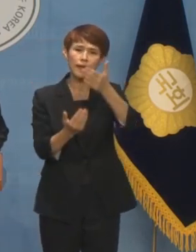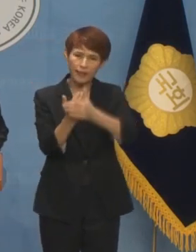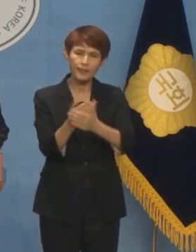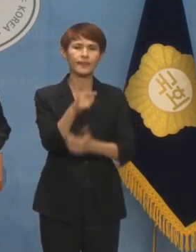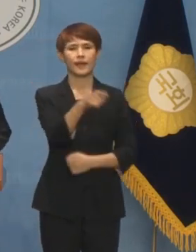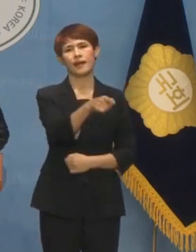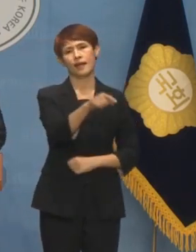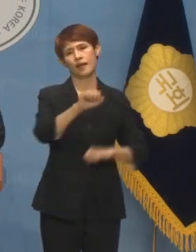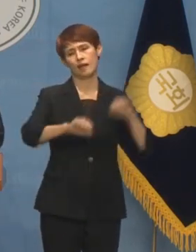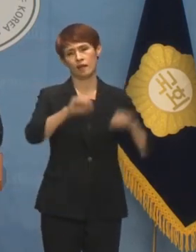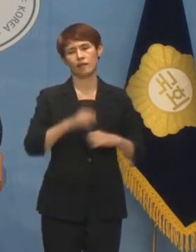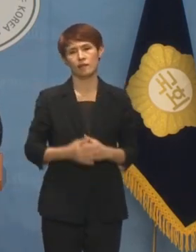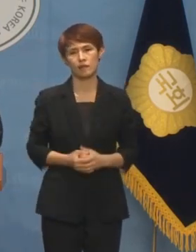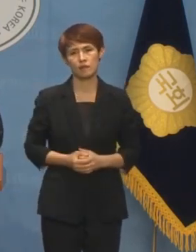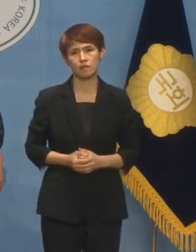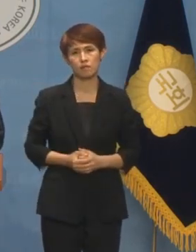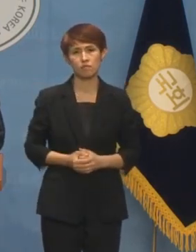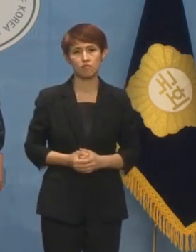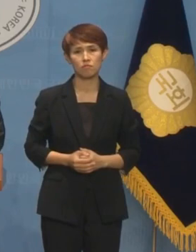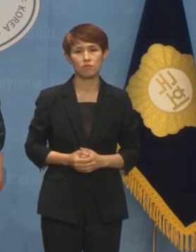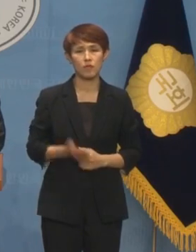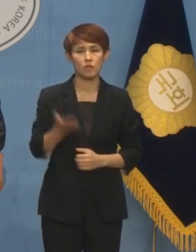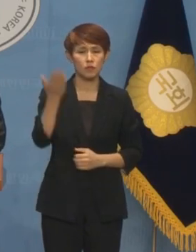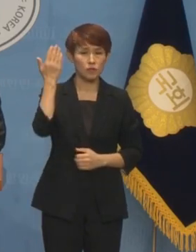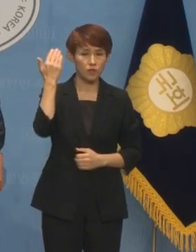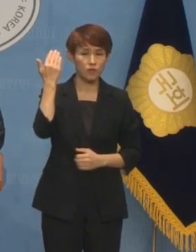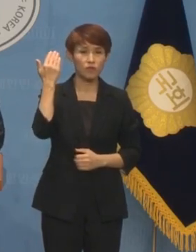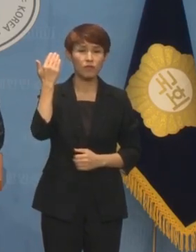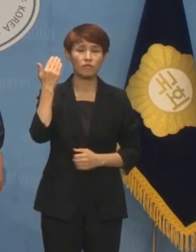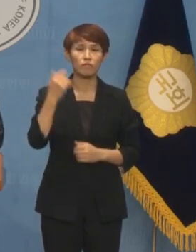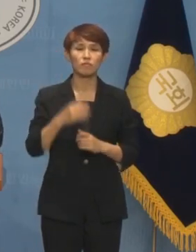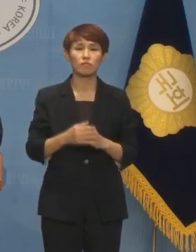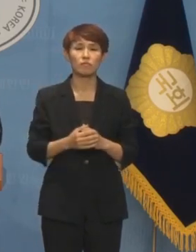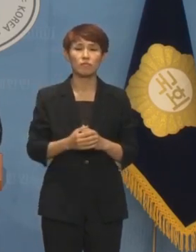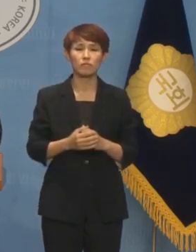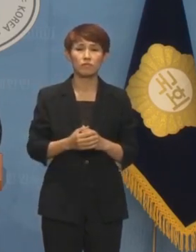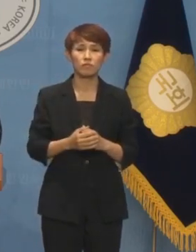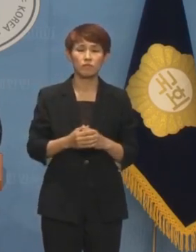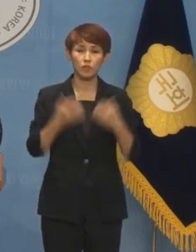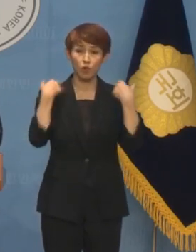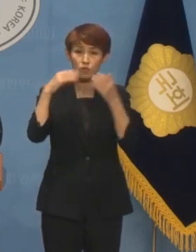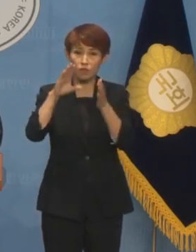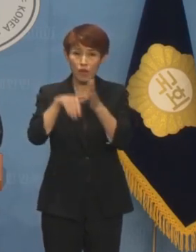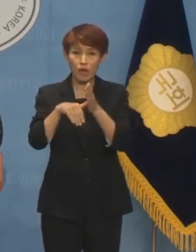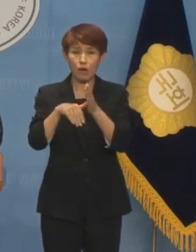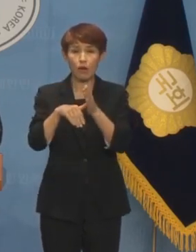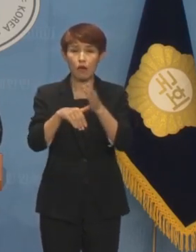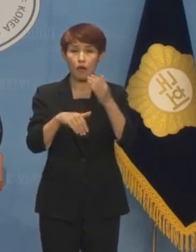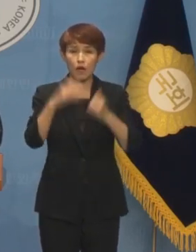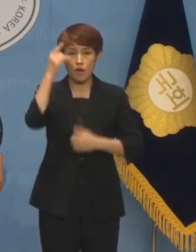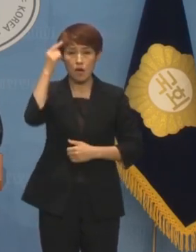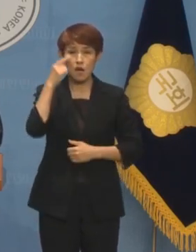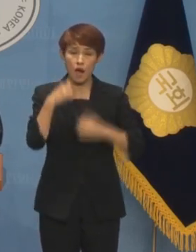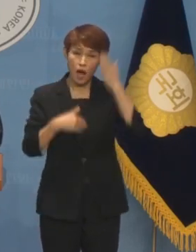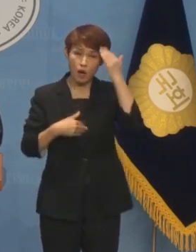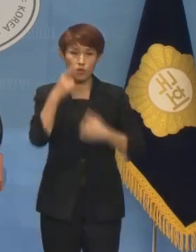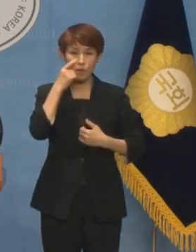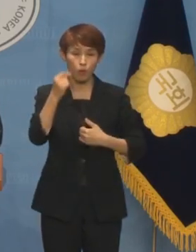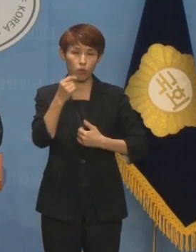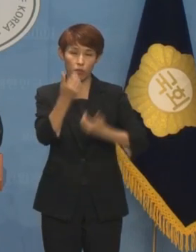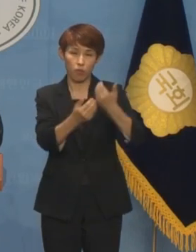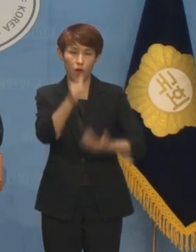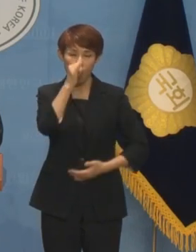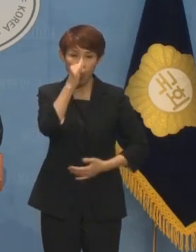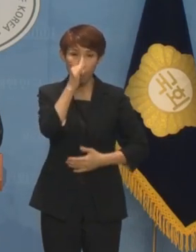점, 이전 정부에서 최악의 관계였던 한일 관계가 윤석열 정부 들어 대반전의 개선을